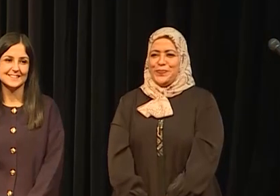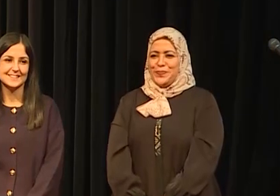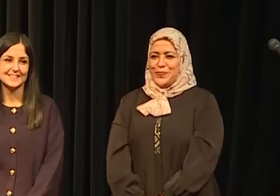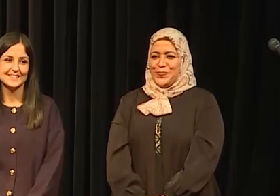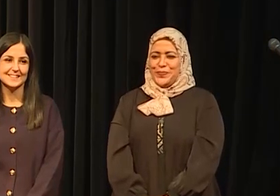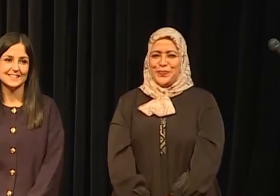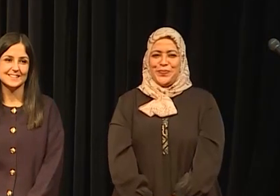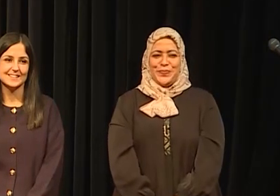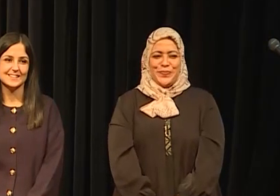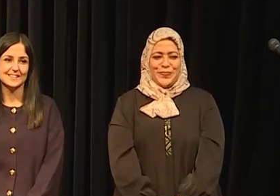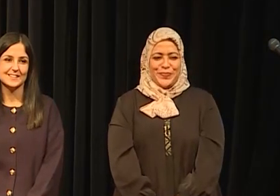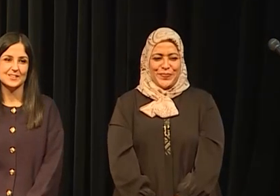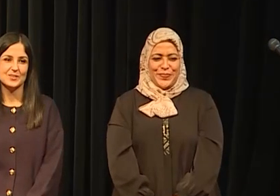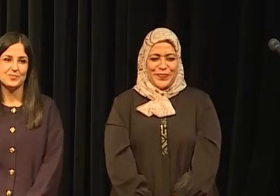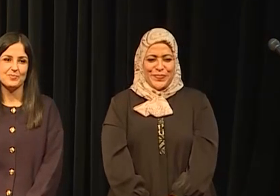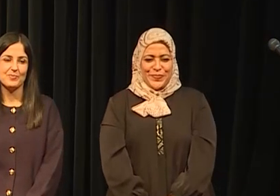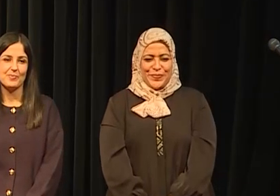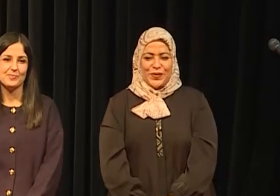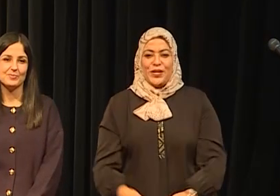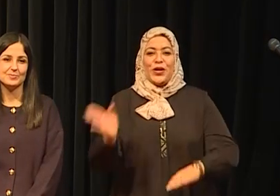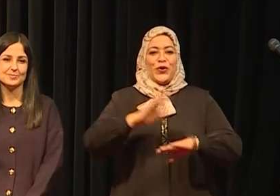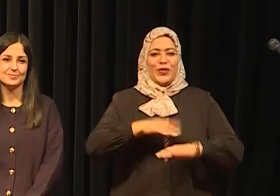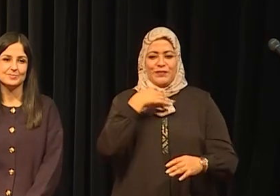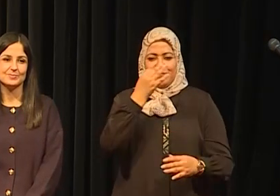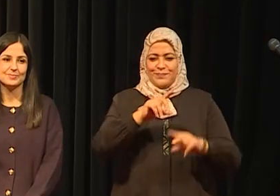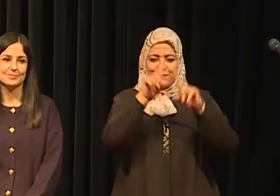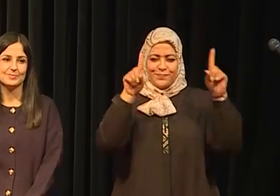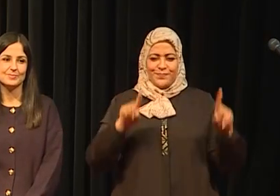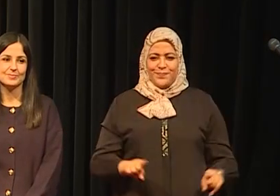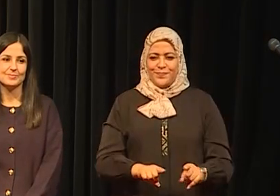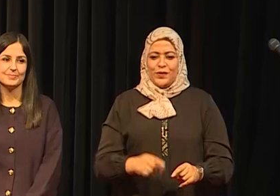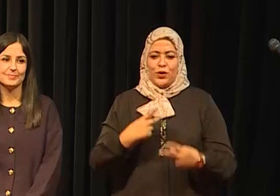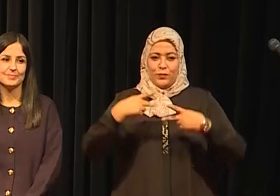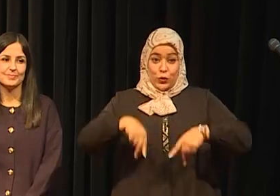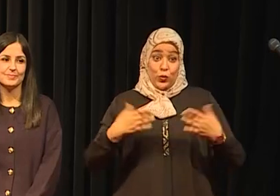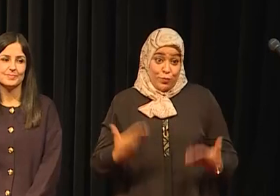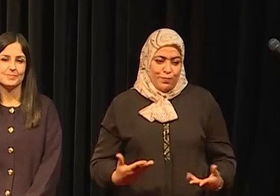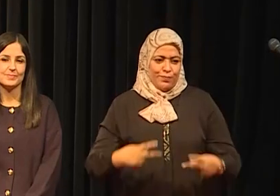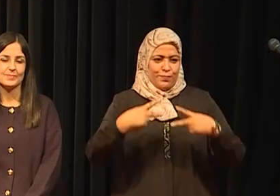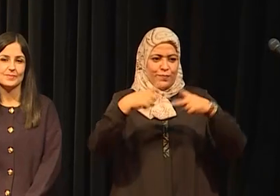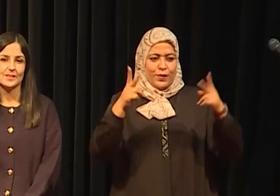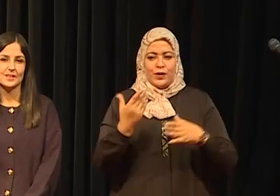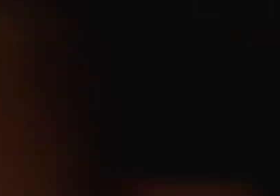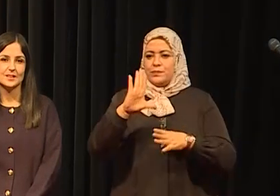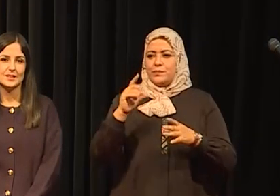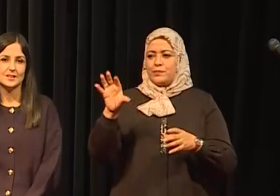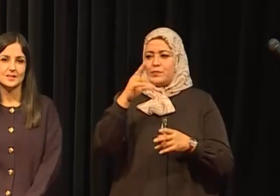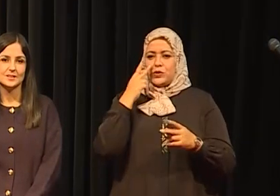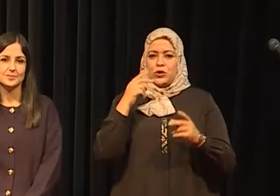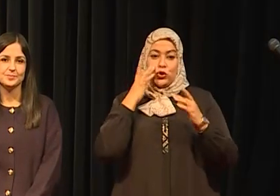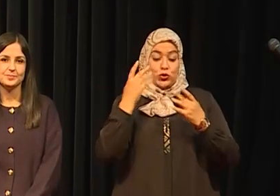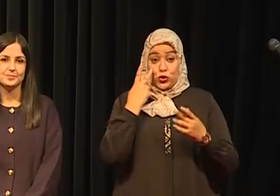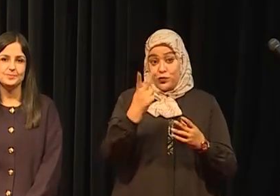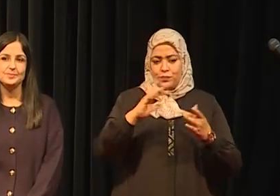وفي هذا الإطار أعلن اليوم عن إطلاق اللجنة الوطنية لمراقبة